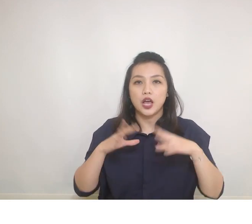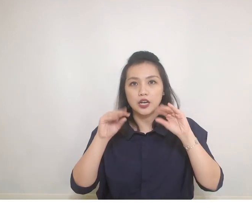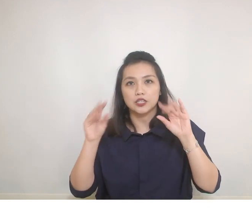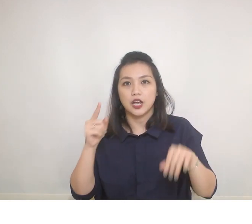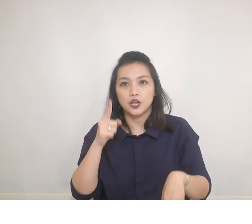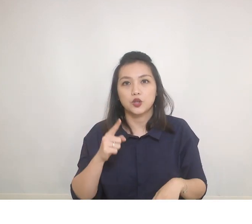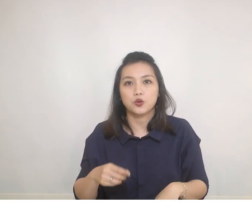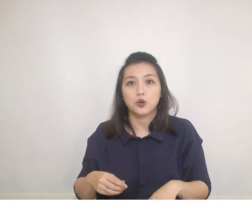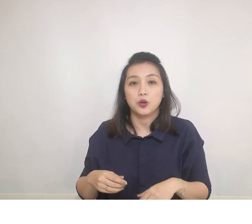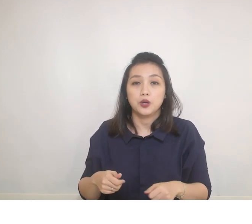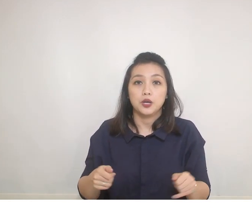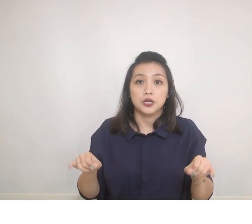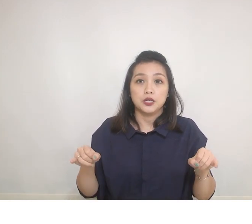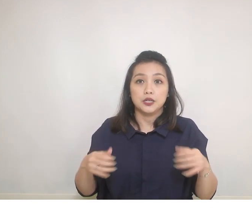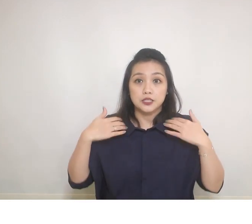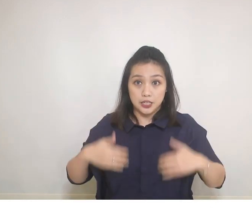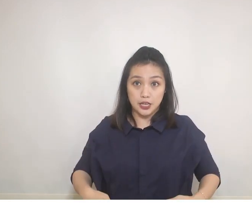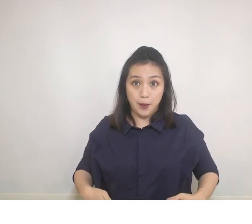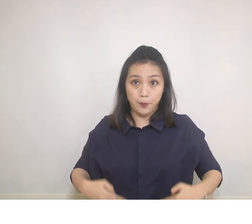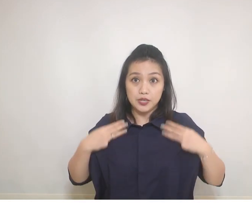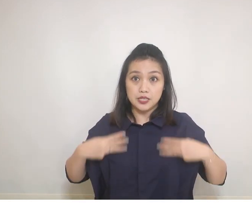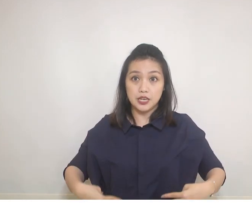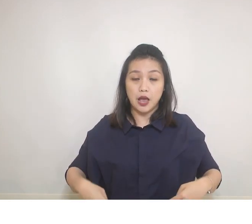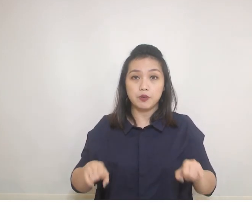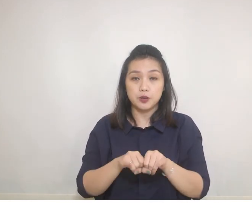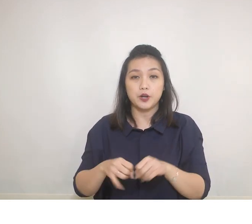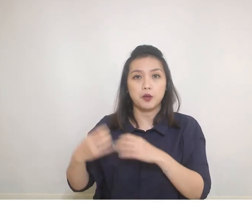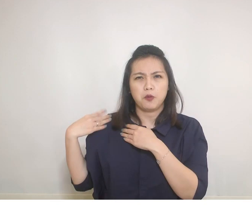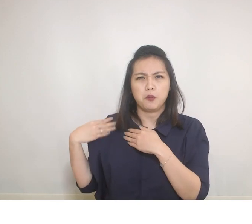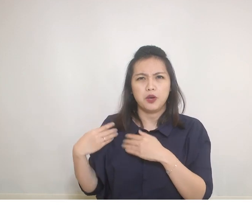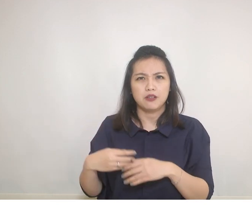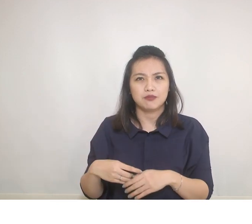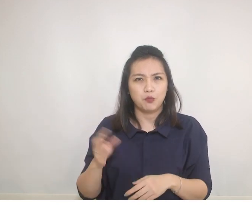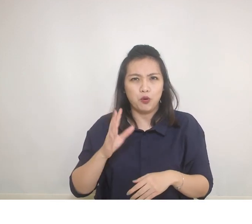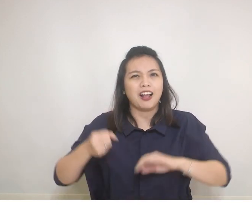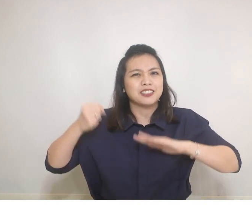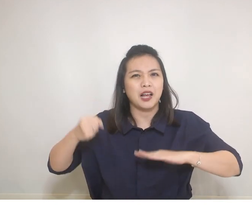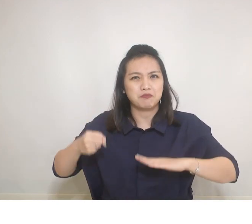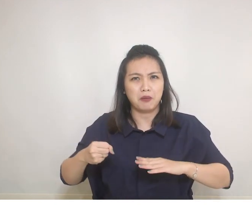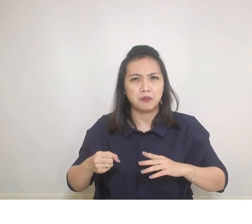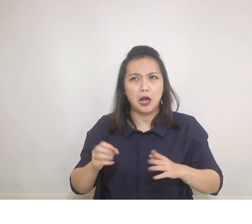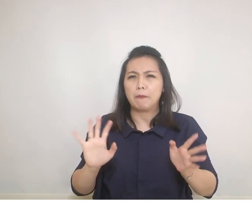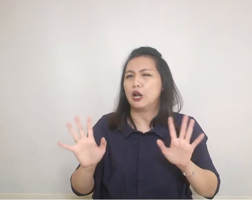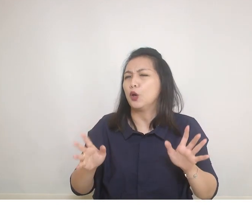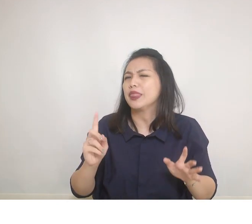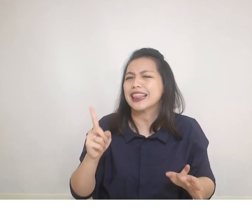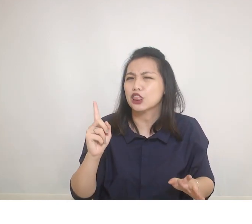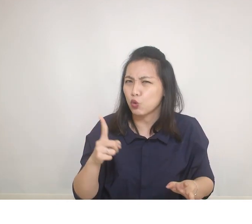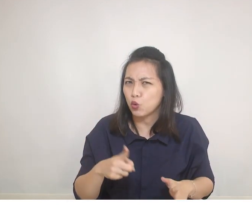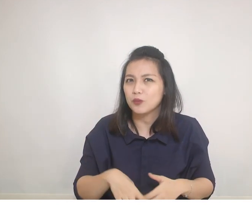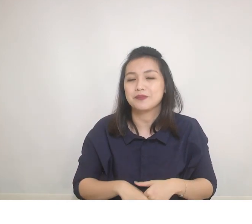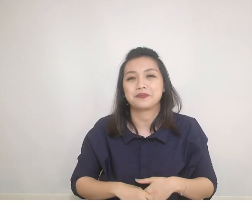waktu Johan Mele itu kriteria pekerja kerasnya sudah ada di sana. Sudah ada waktu nyari, ternyata waktu nyari waktu istri nyari, sama ya. Dengan yang itu. Iya.